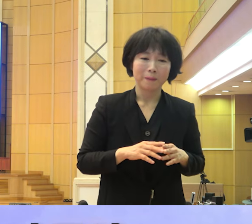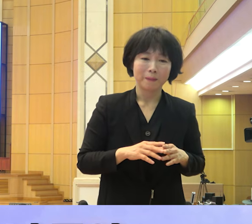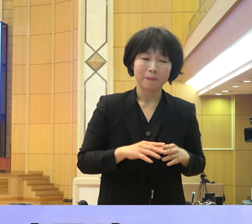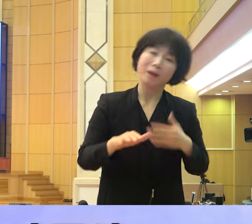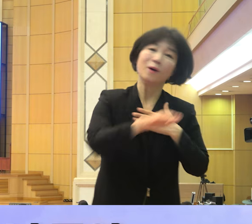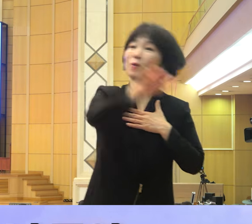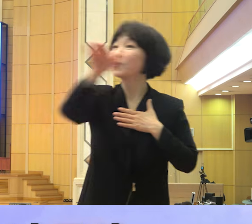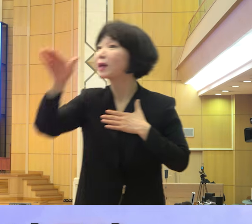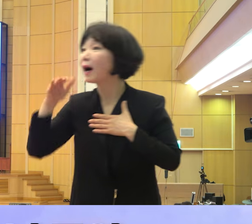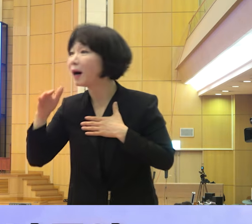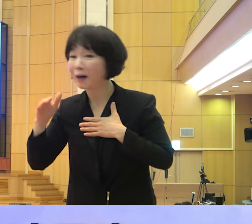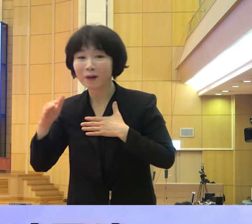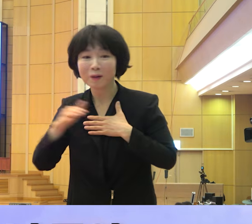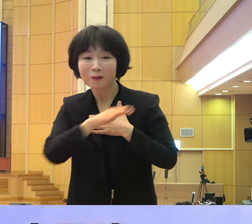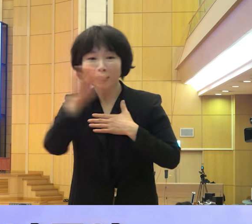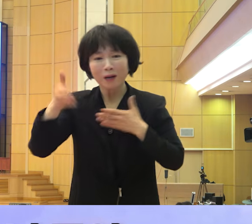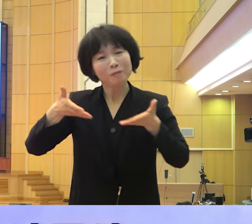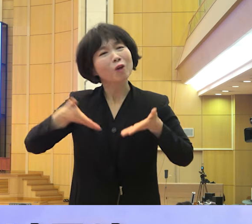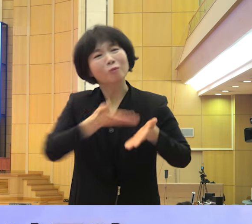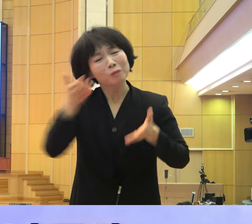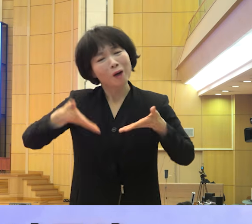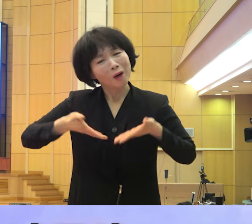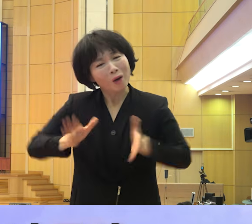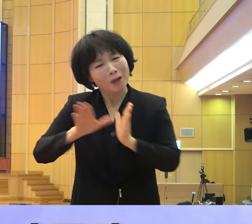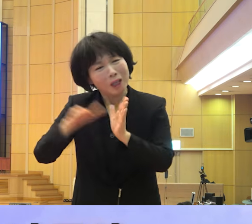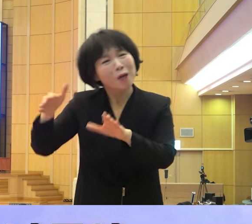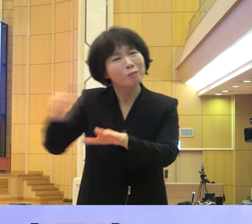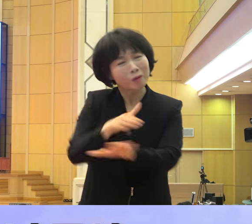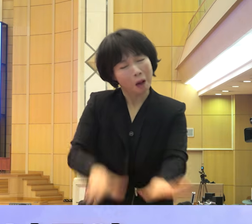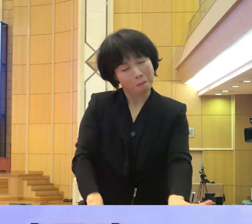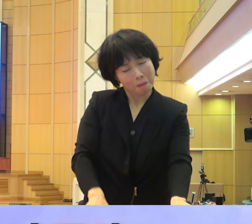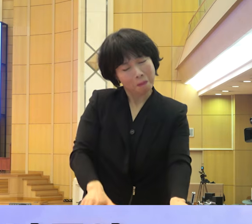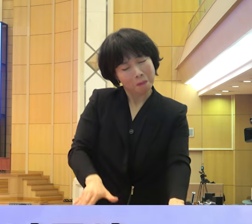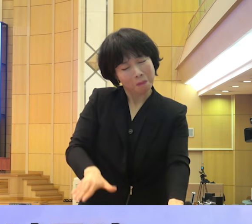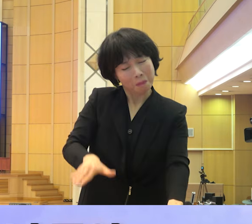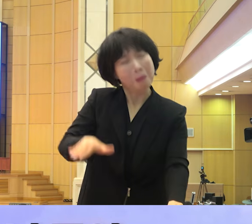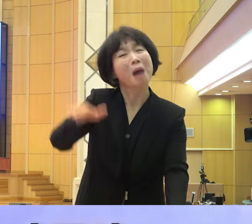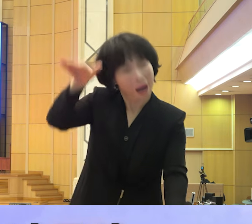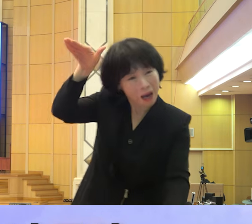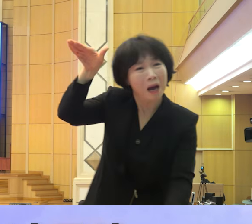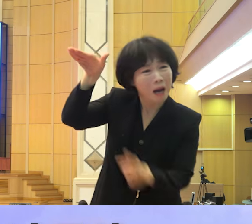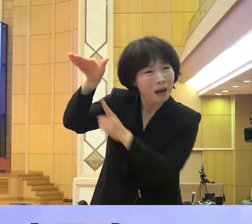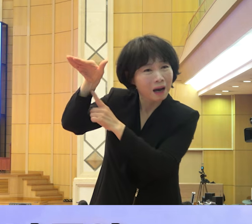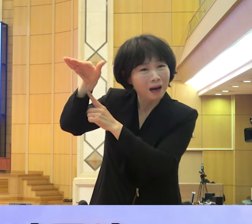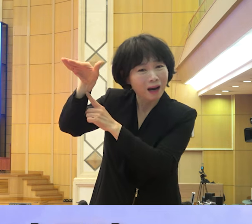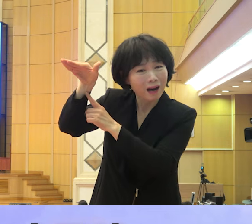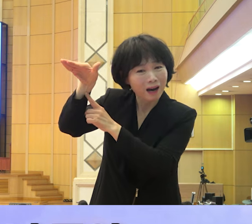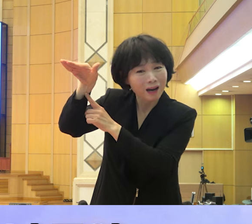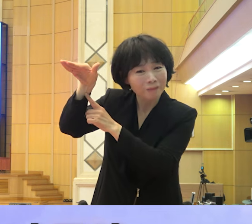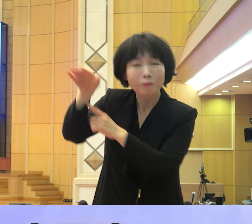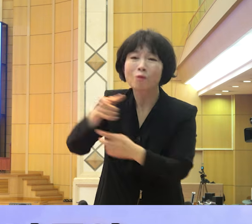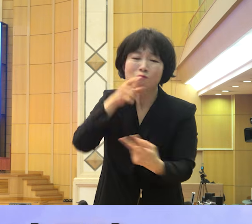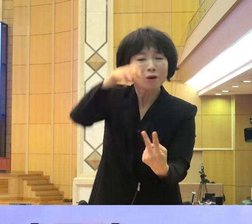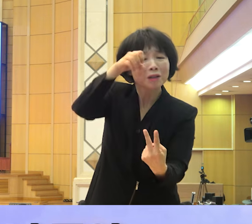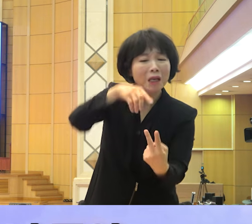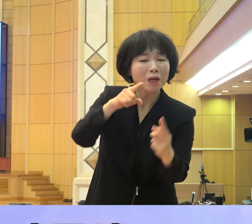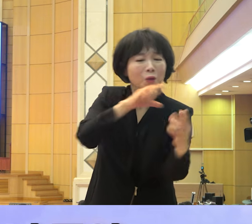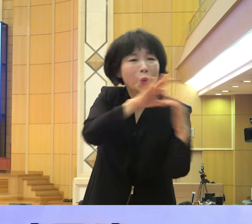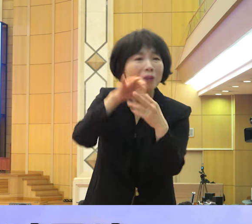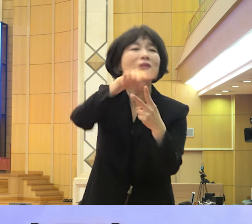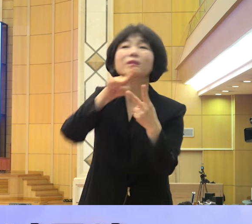때부터 천사를 통해서 아니면 또 세례 요한을 통해서, 세례식을